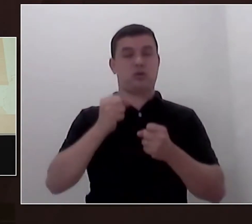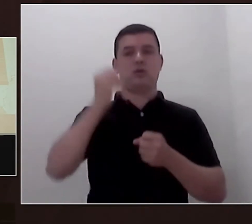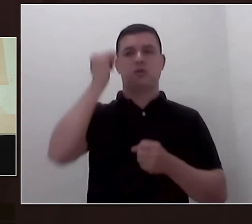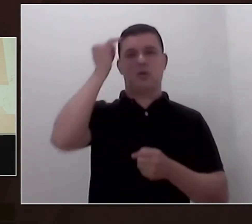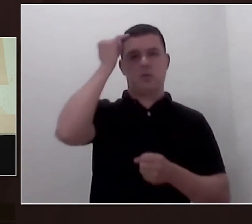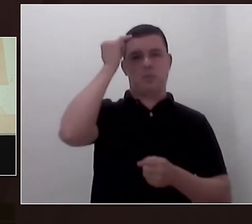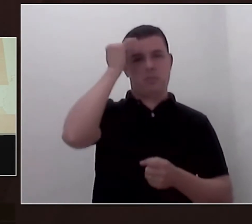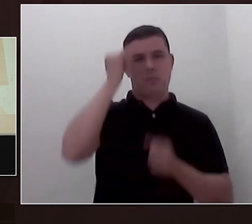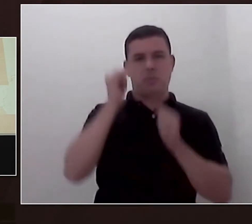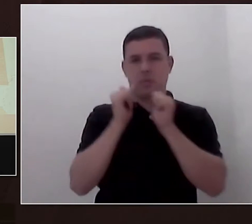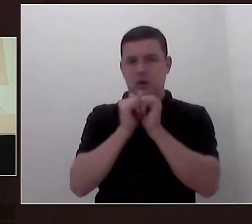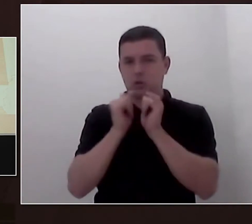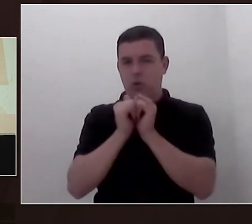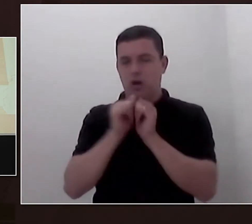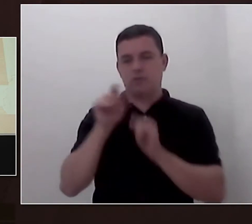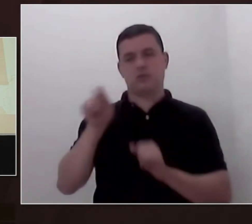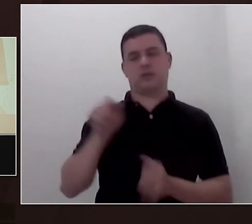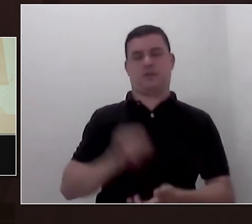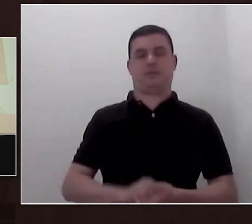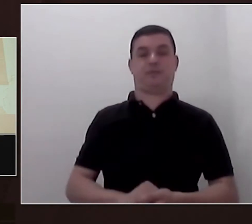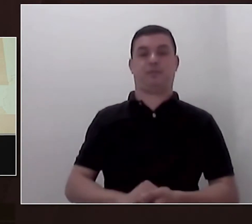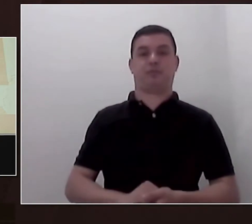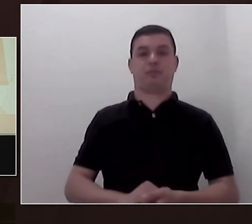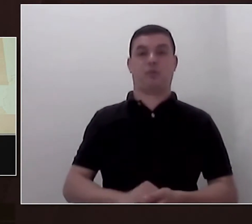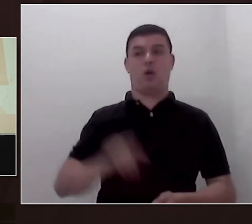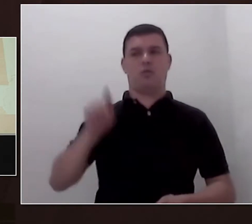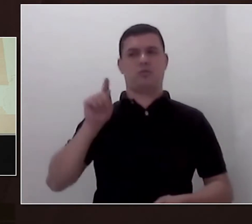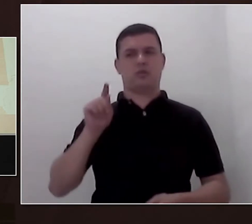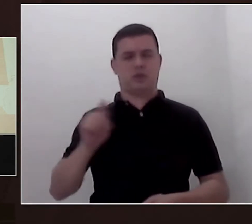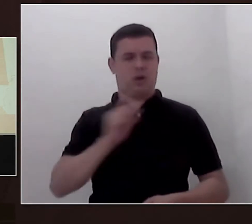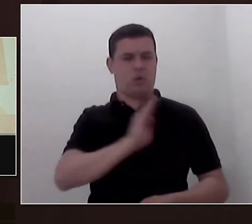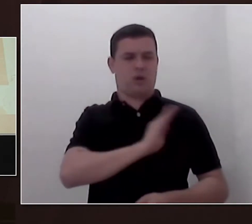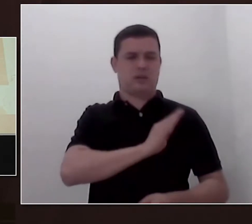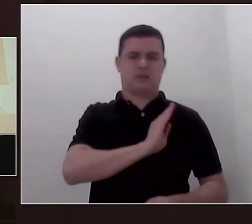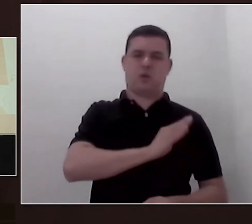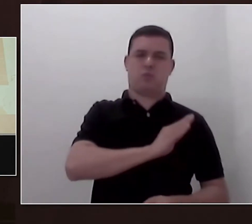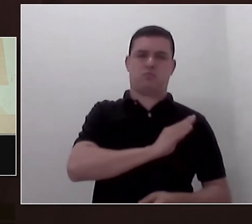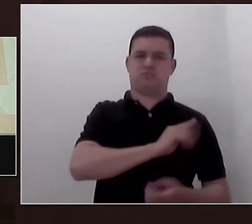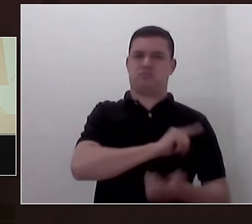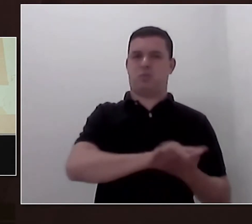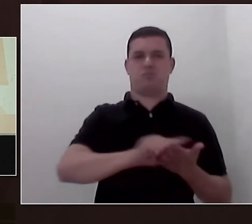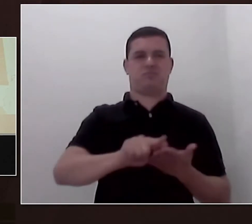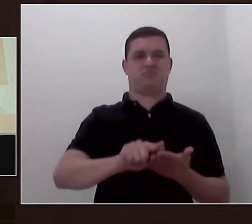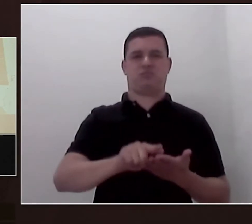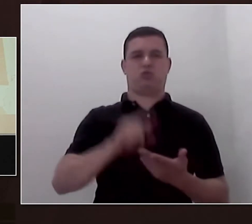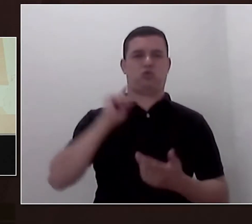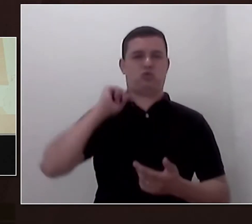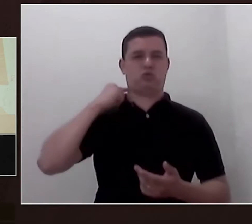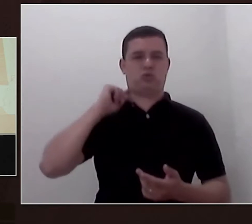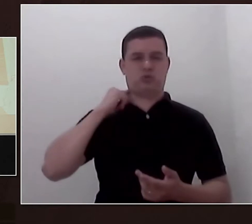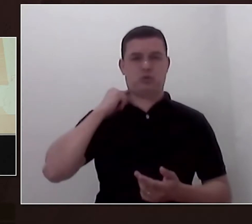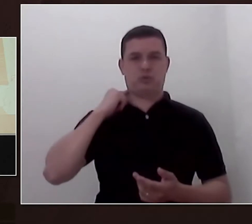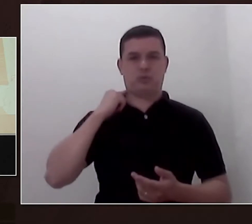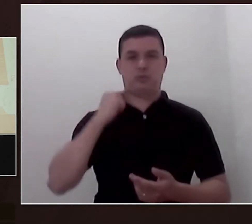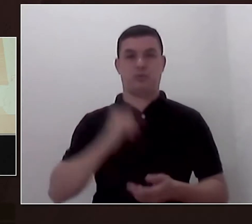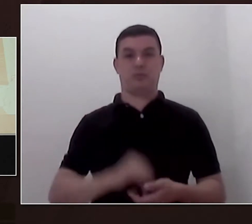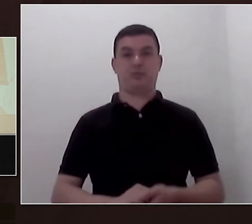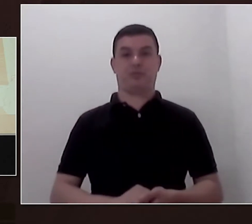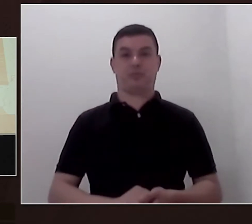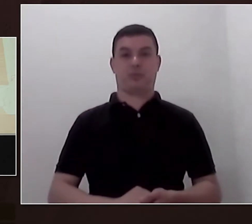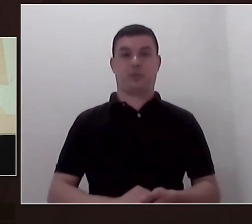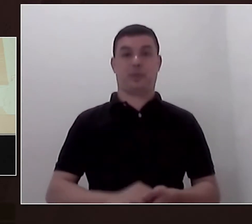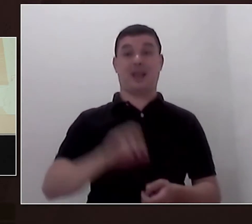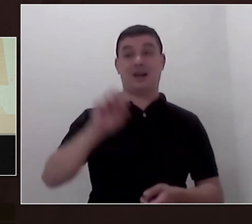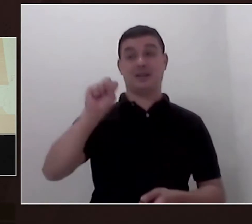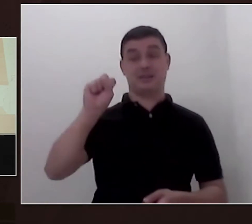coração, pois vejo que estás em fel de amargura e laço de iniquidade. Esse Simão,